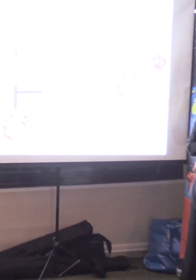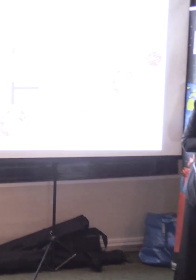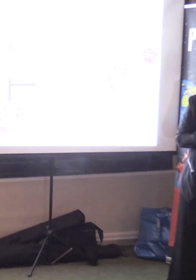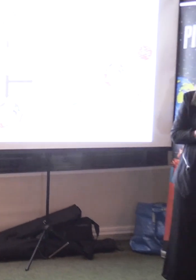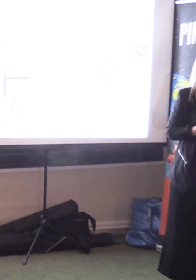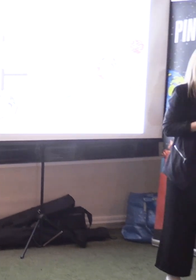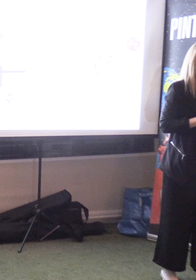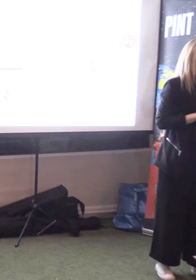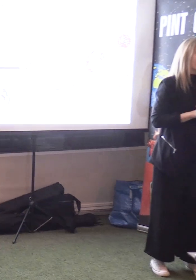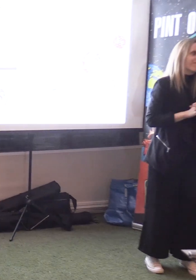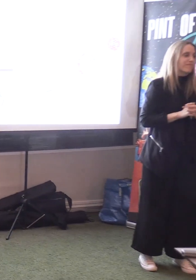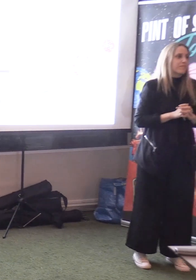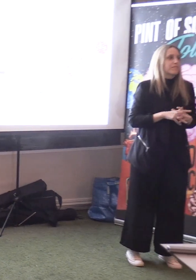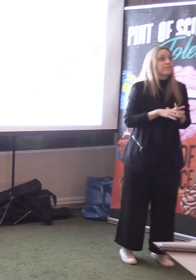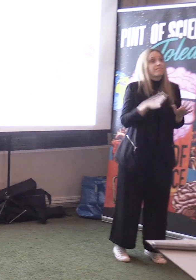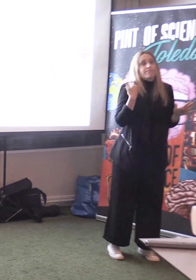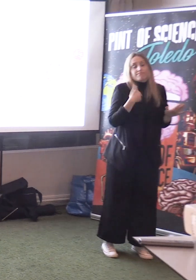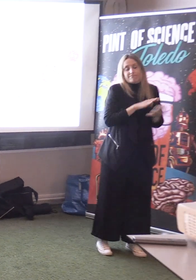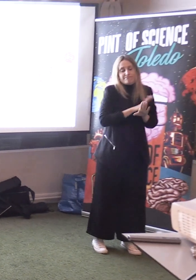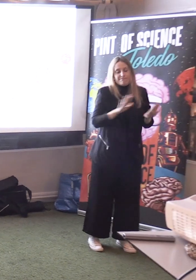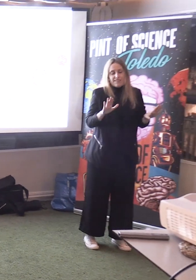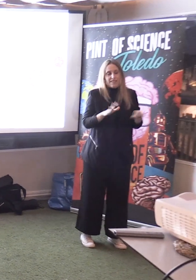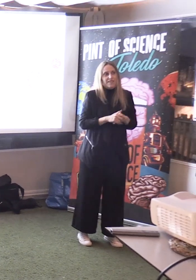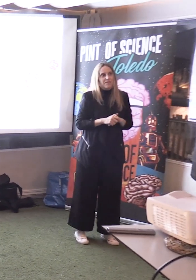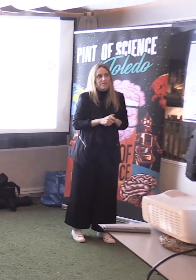Bueno, pues nada.